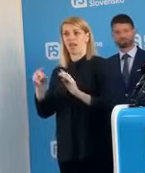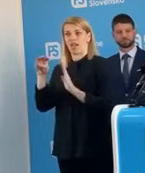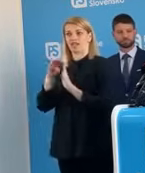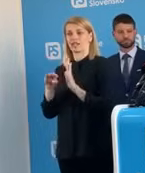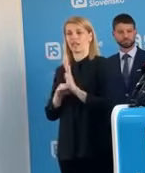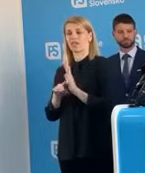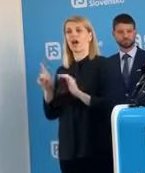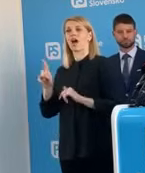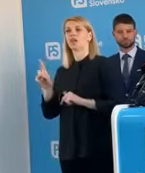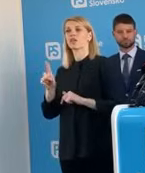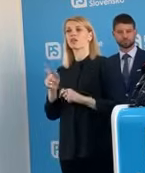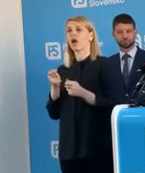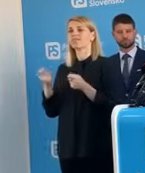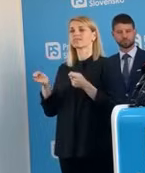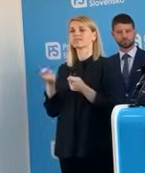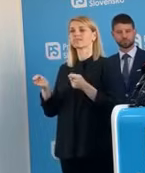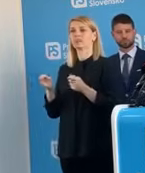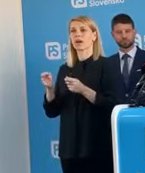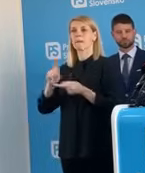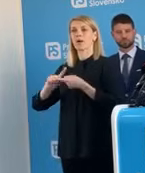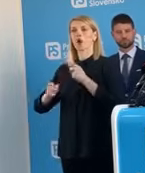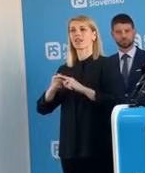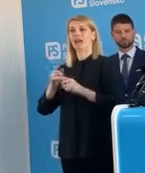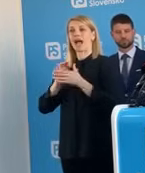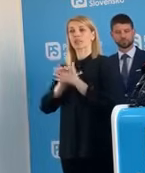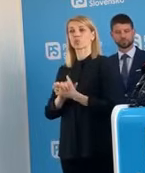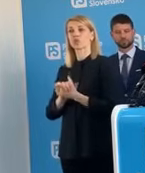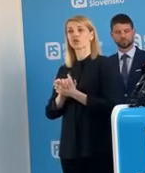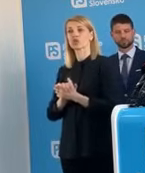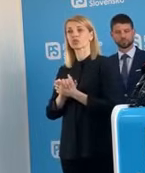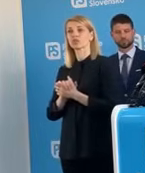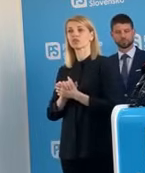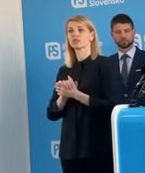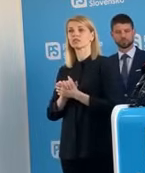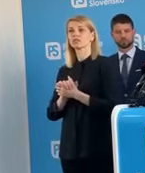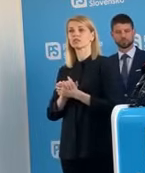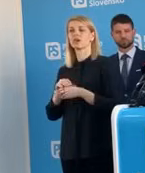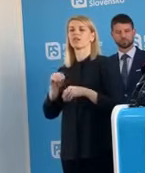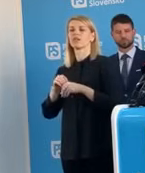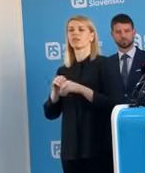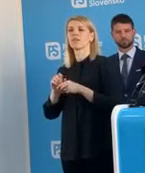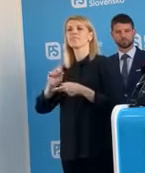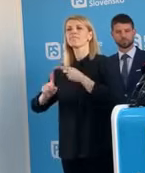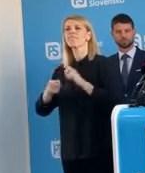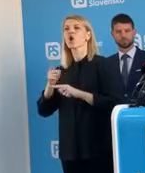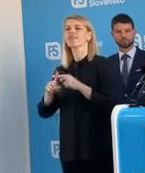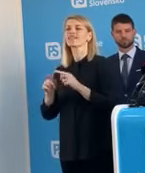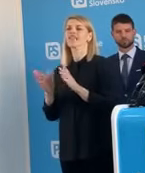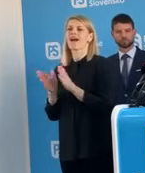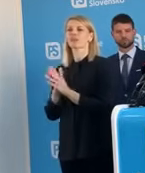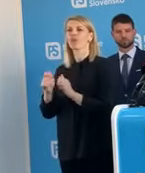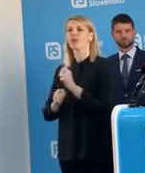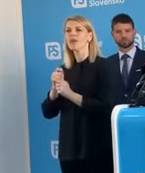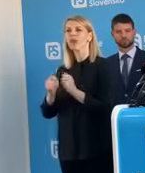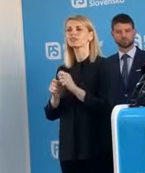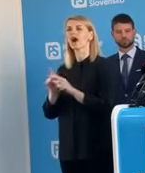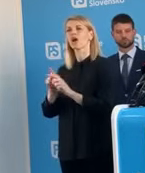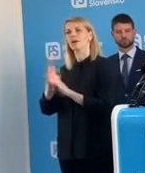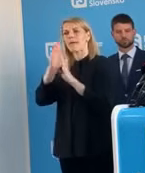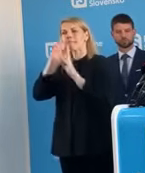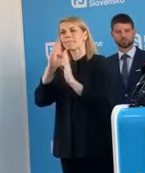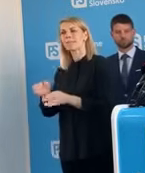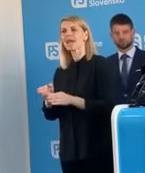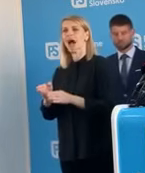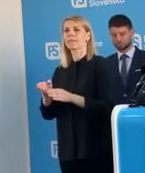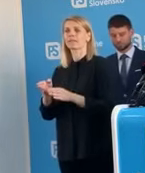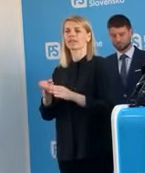legislatíve, ktorou sa riadi politika súdržnosti v rámci Európskej únie, bol lepší a priamejší prístup pre všetky